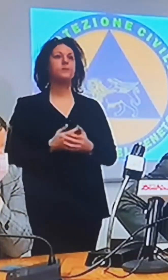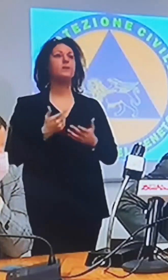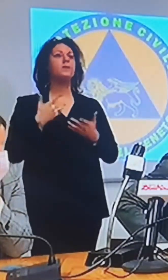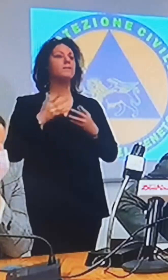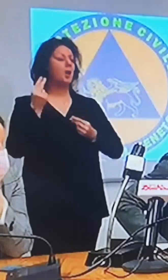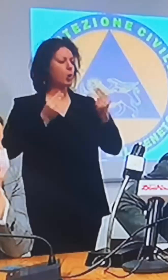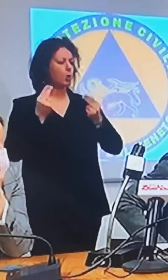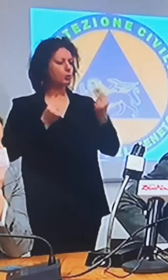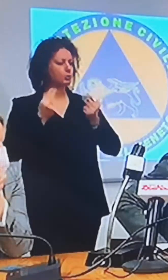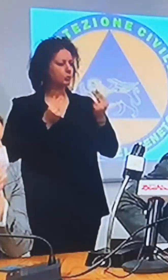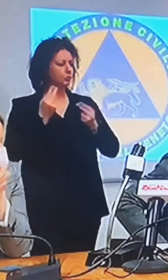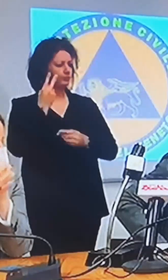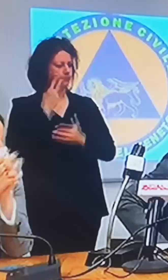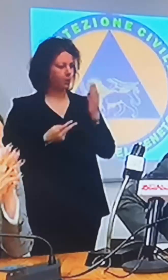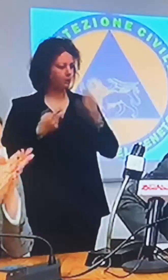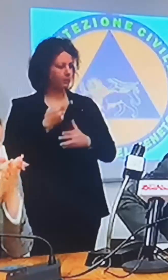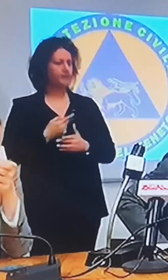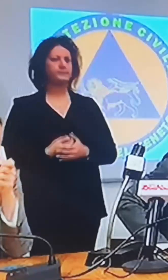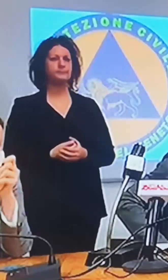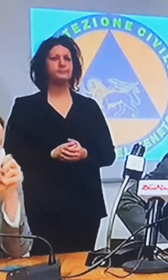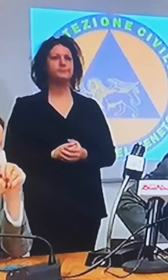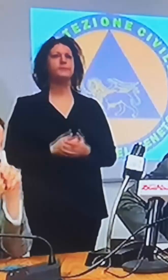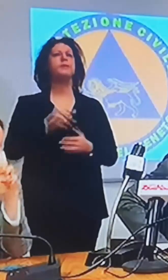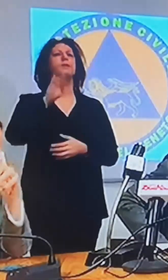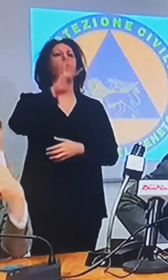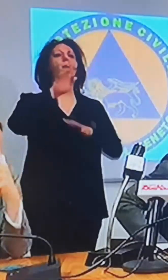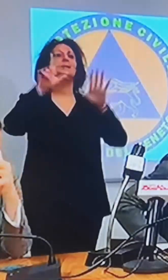proviamo a farla esatta. Allora, 47.332